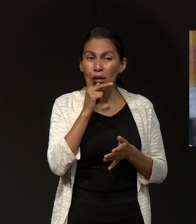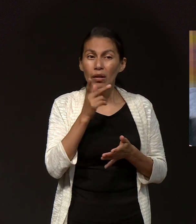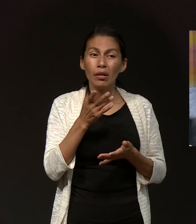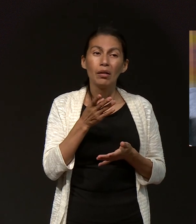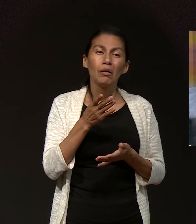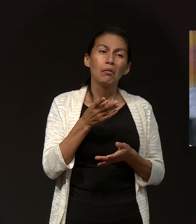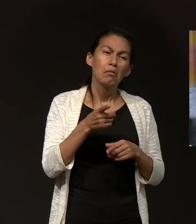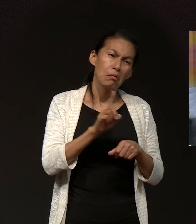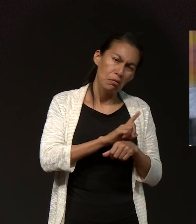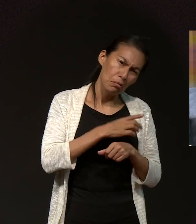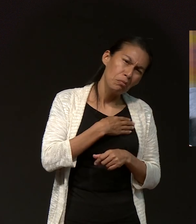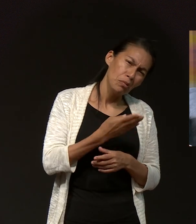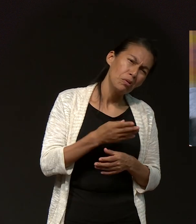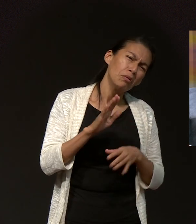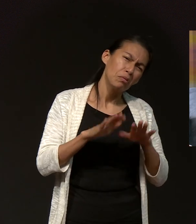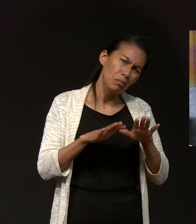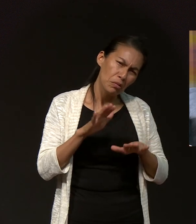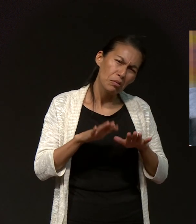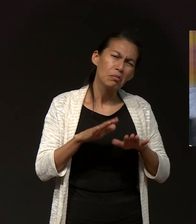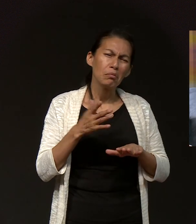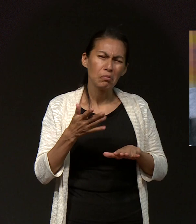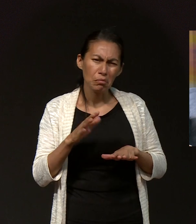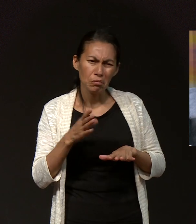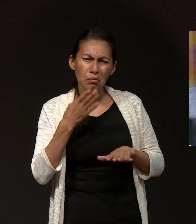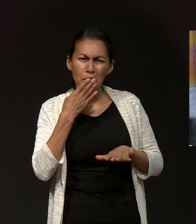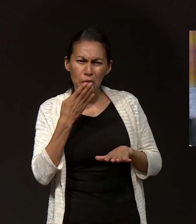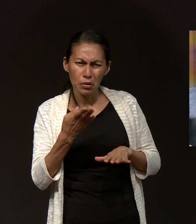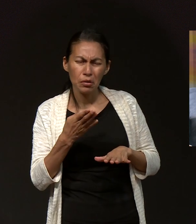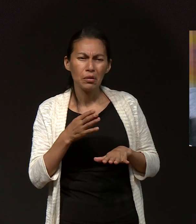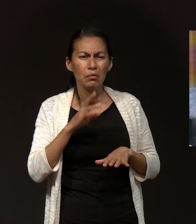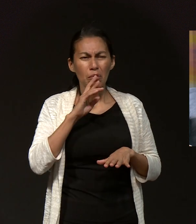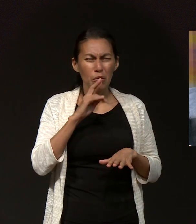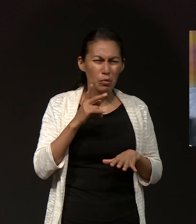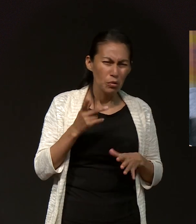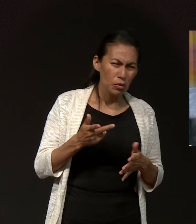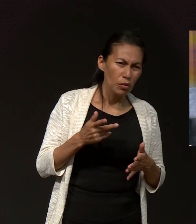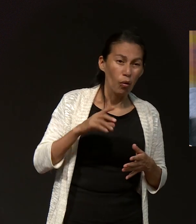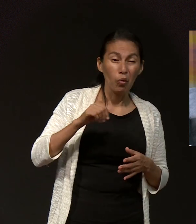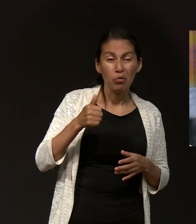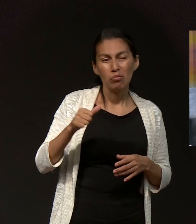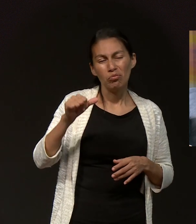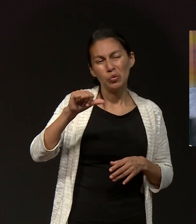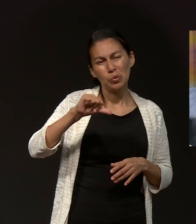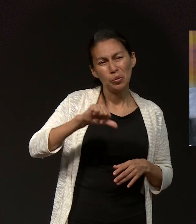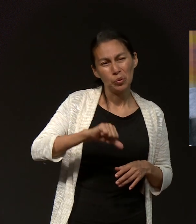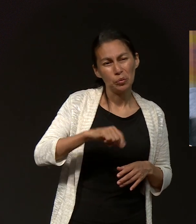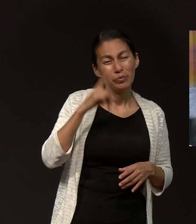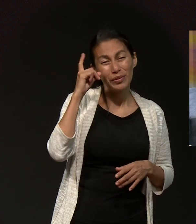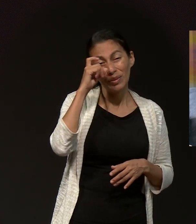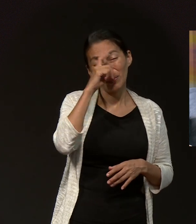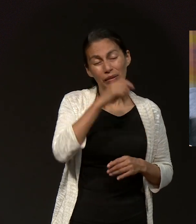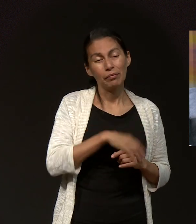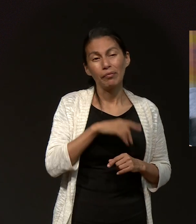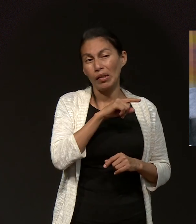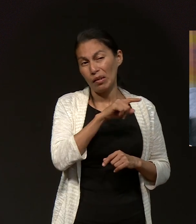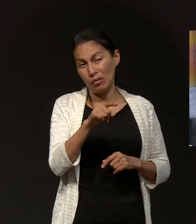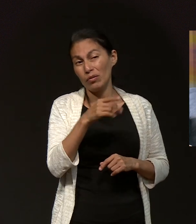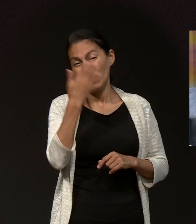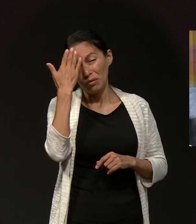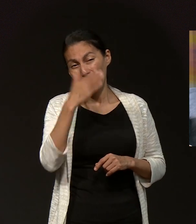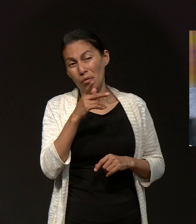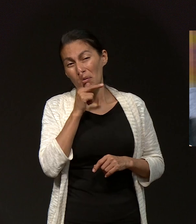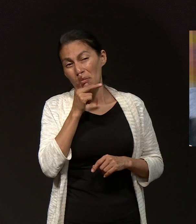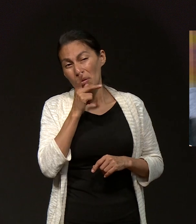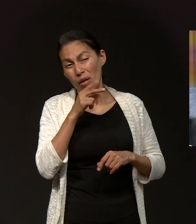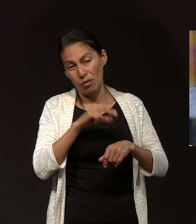alargando, se fue alargando, y papá tenía buenos días y tenía días muy malos y todo eso, el doctor me dijo, mira Rubén, sabían que él era